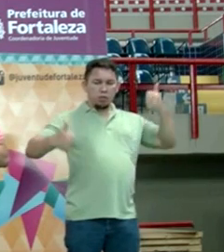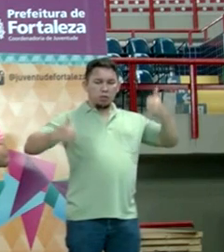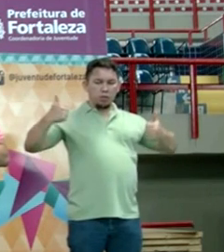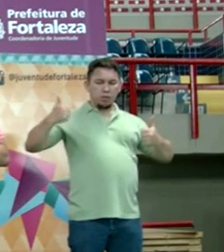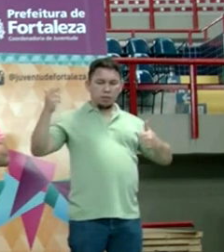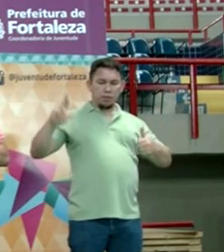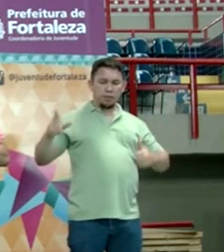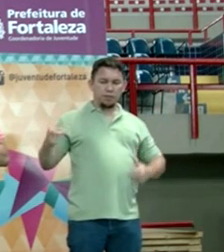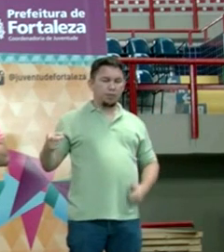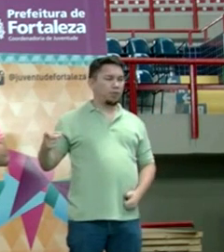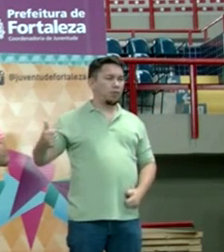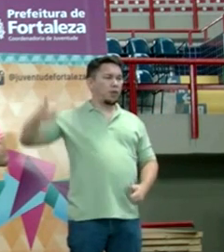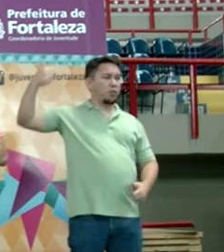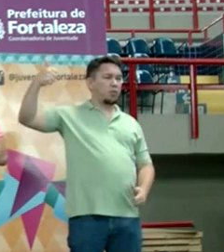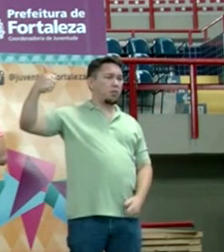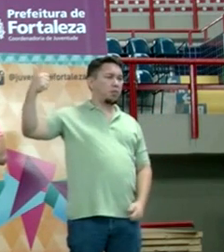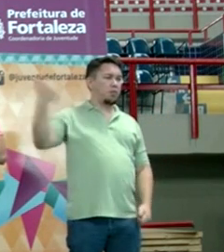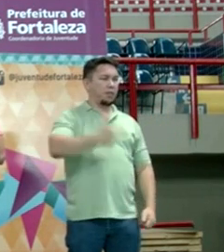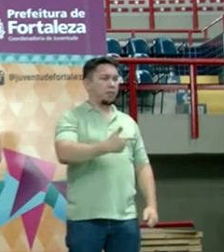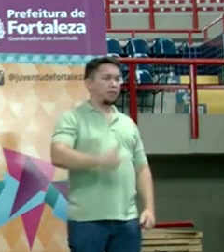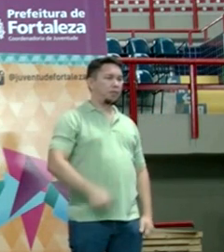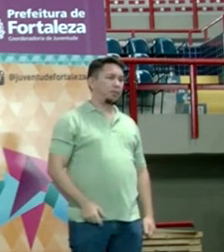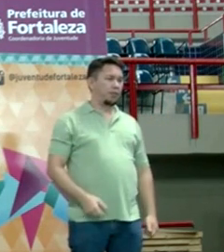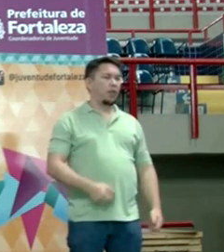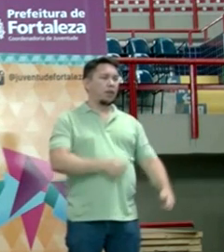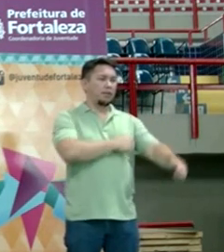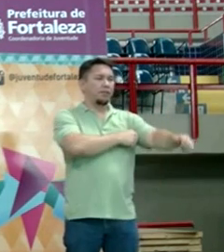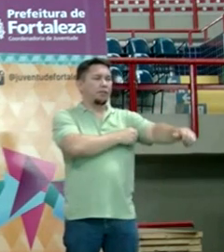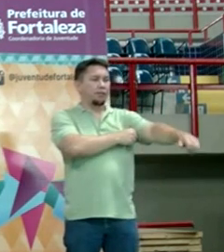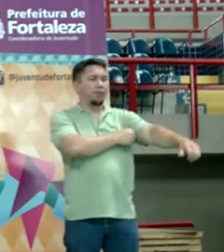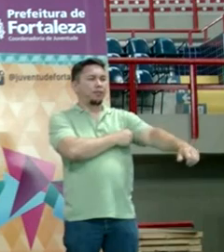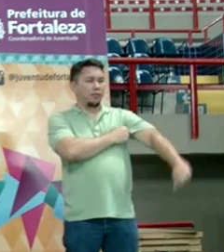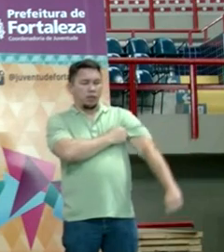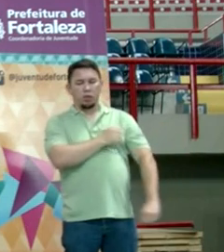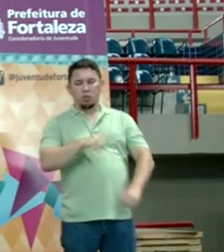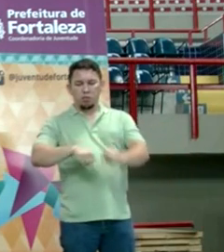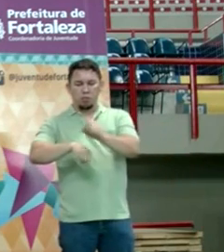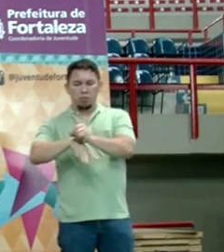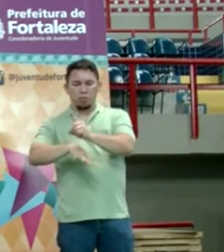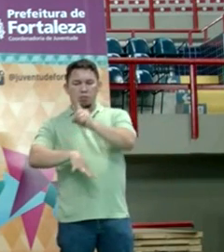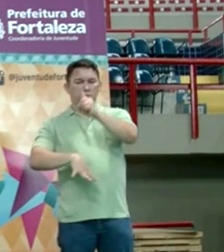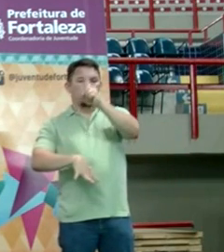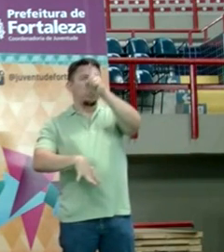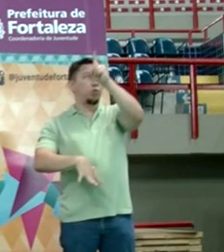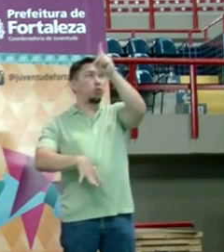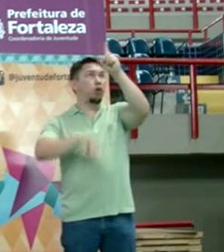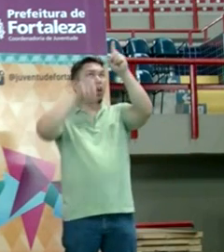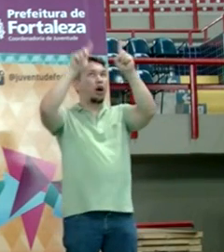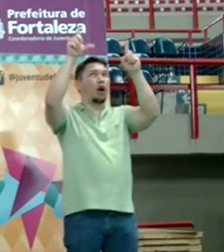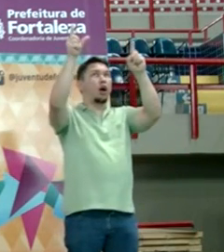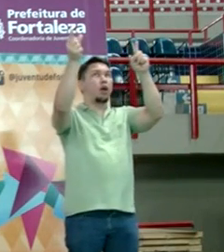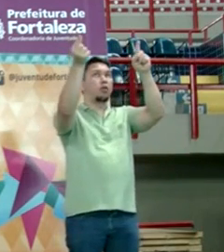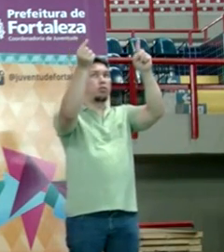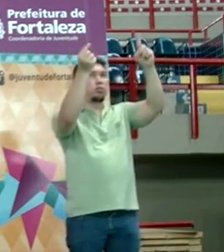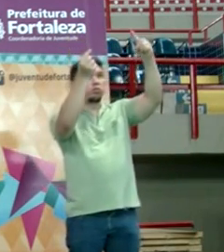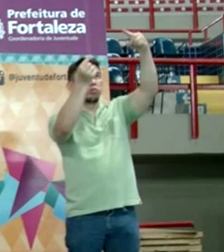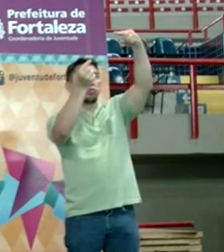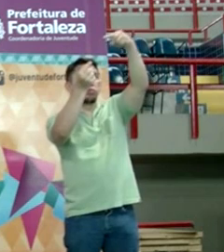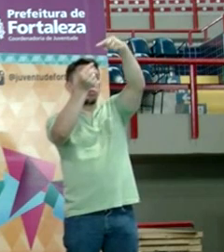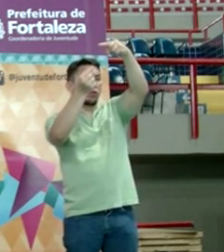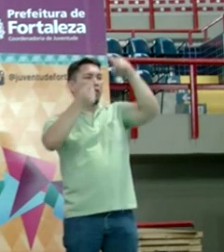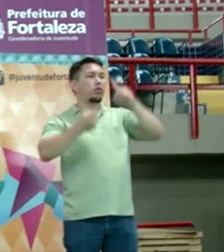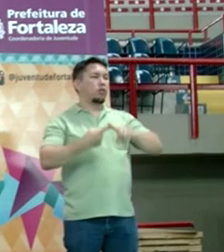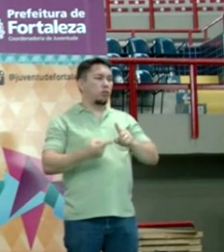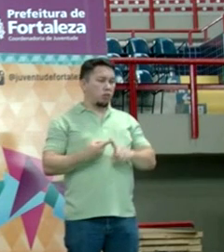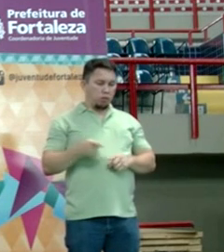União Soviética. A União Soviética. A União Soviética foi a primeira a mandar uma nave e entrar na órbita lunar. A União Soviética foi a primeira a